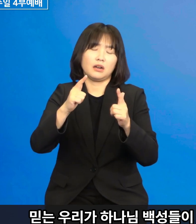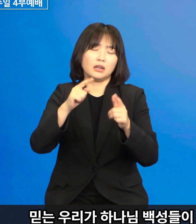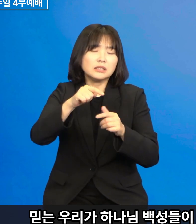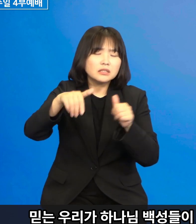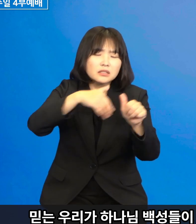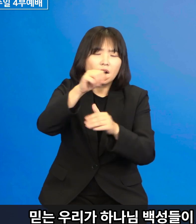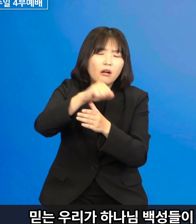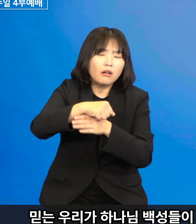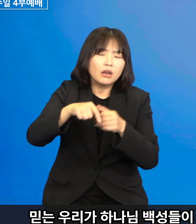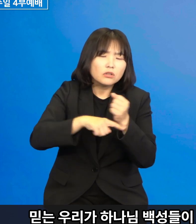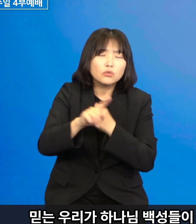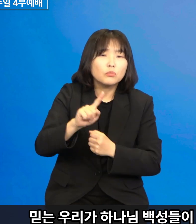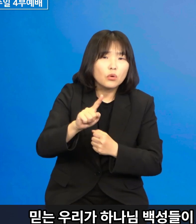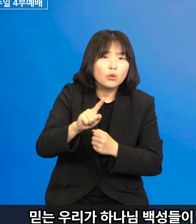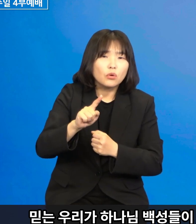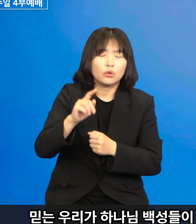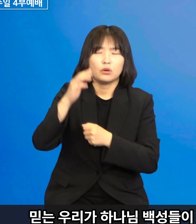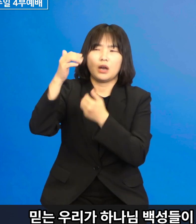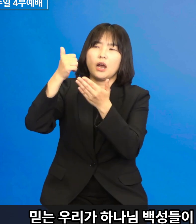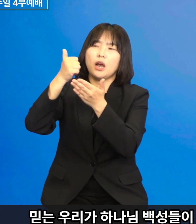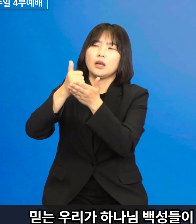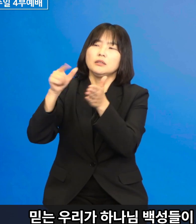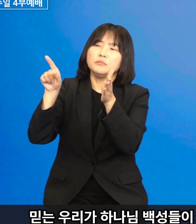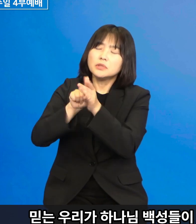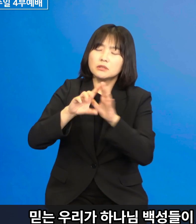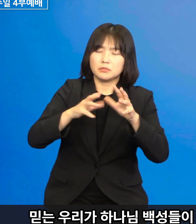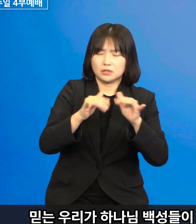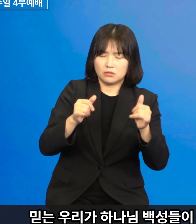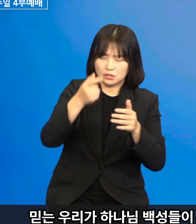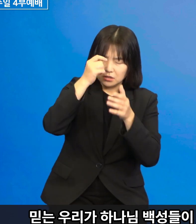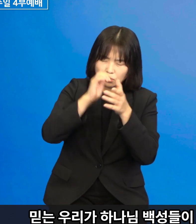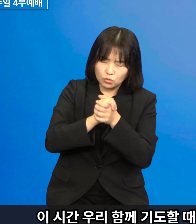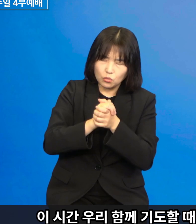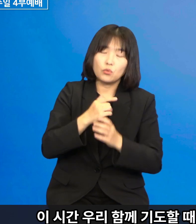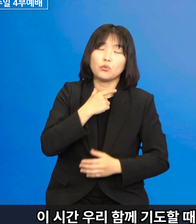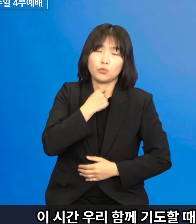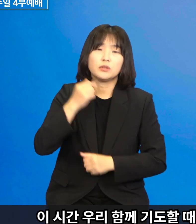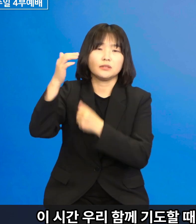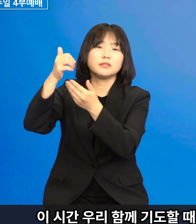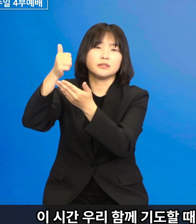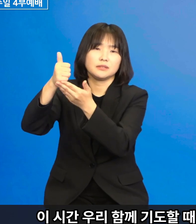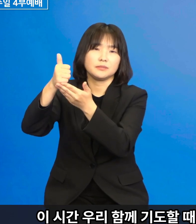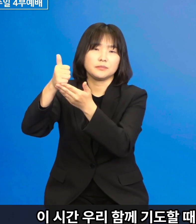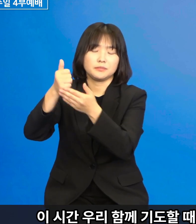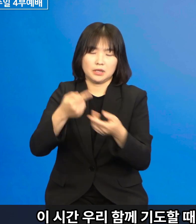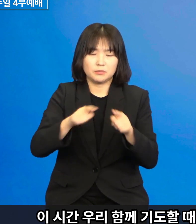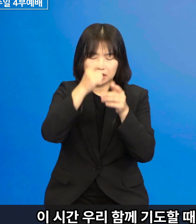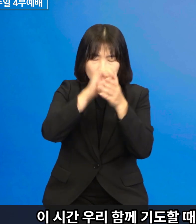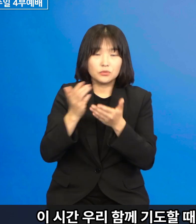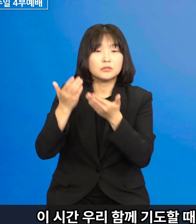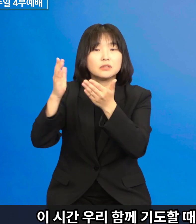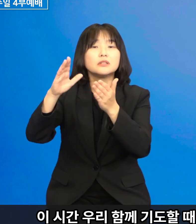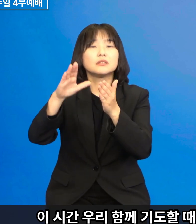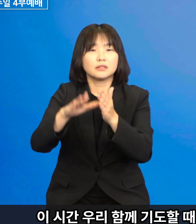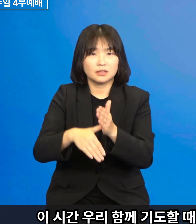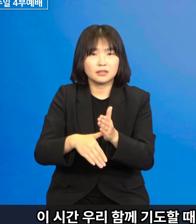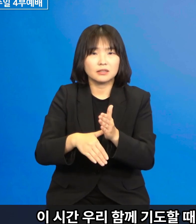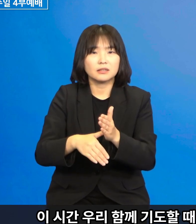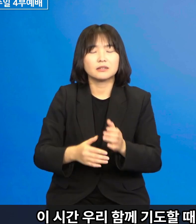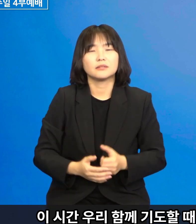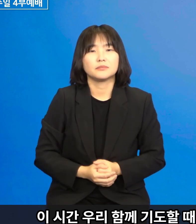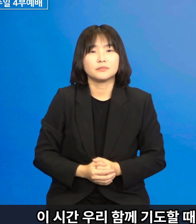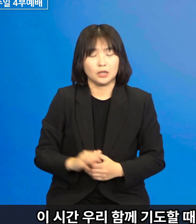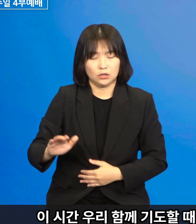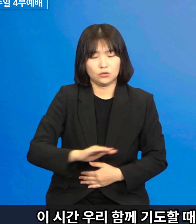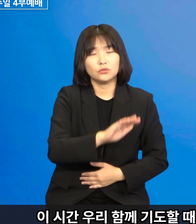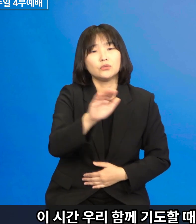믿는 우리가, 하나님 백성들이 기도하기를 원하시기 때문에 그래요. 이 시간 우리 함께 기도할 때에 주님,